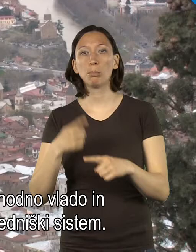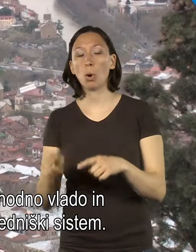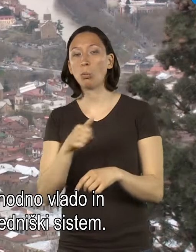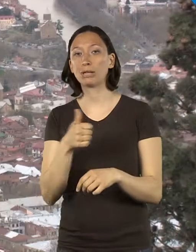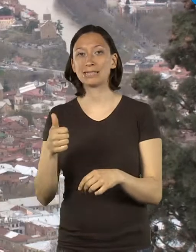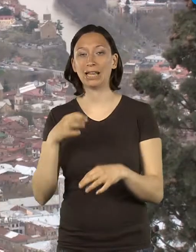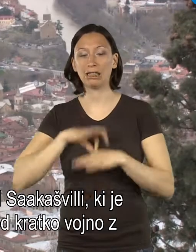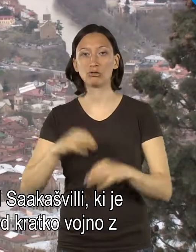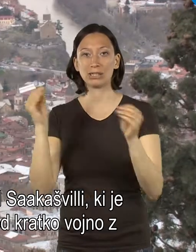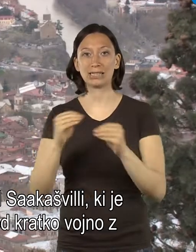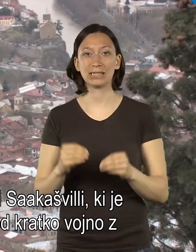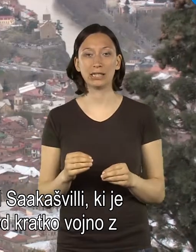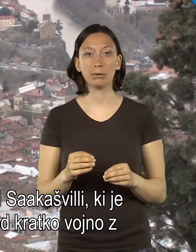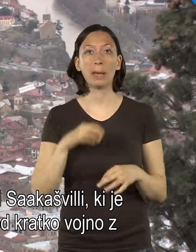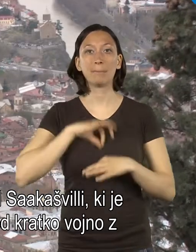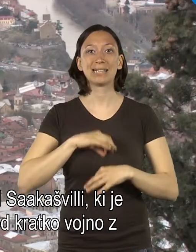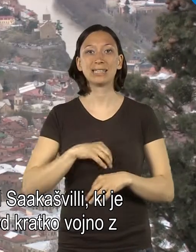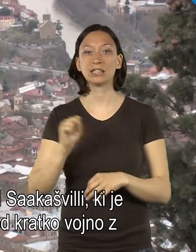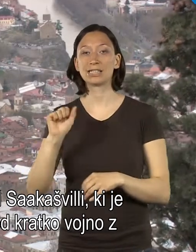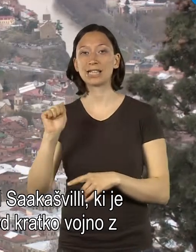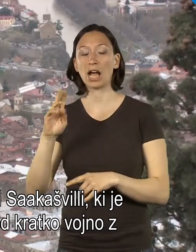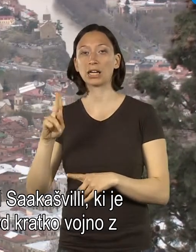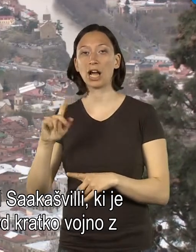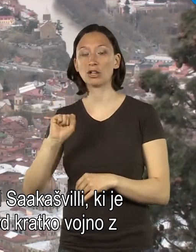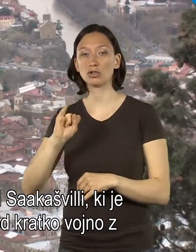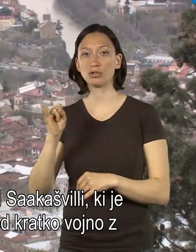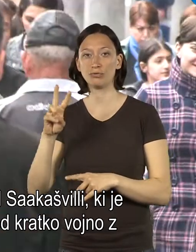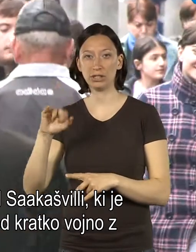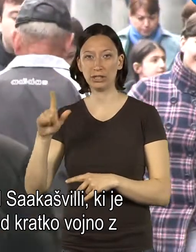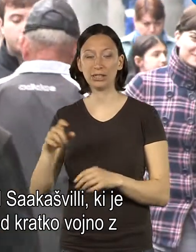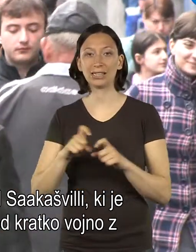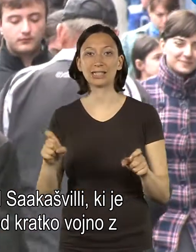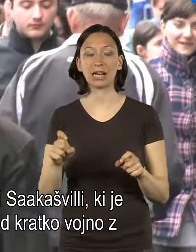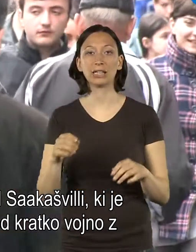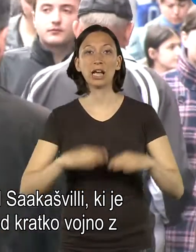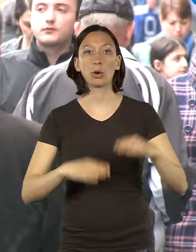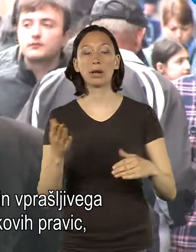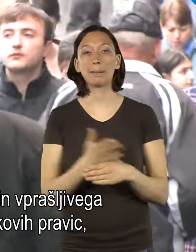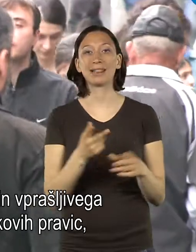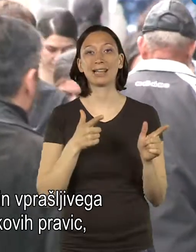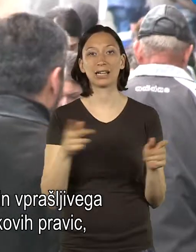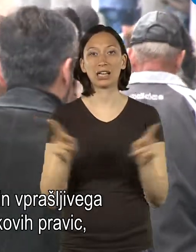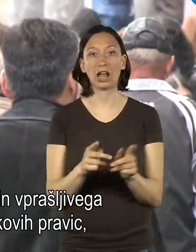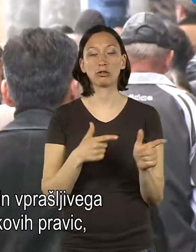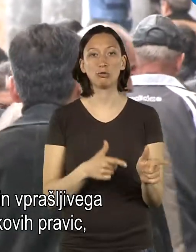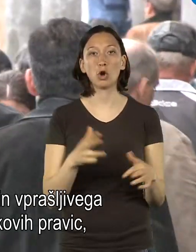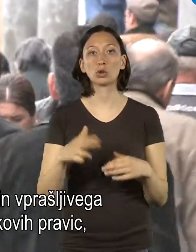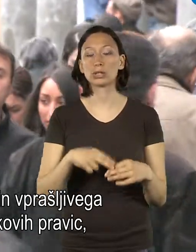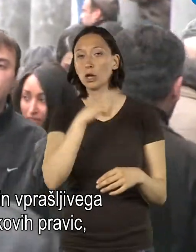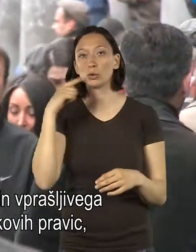sistem. Predsednik je Mihail Sakašvili, ki je zaradi ravnanja med kratko vojno z Rusijo leta 2008 in